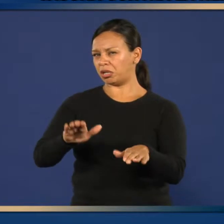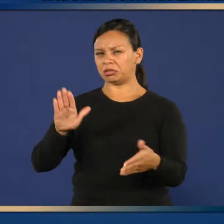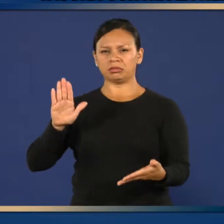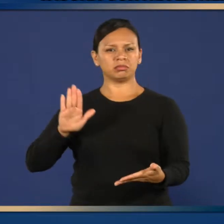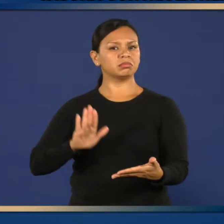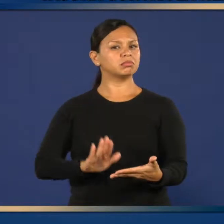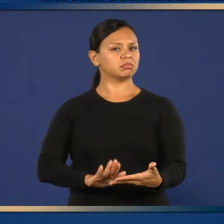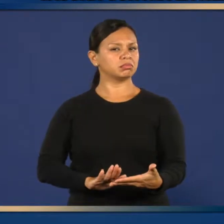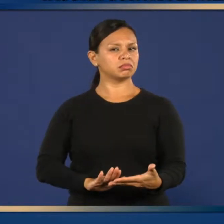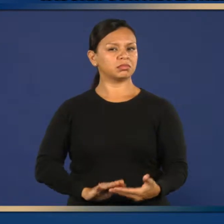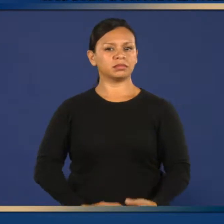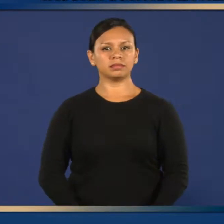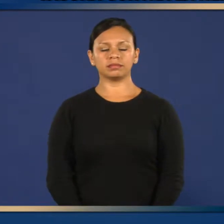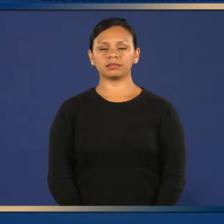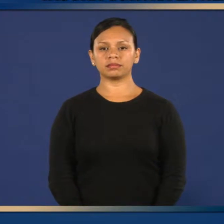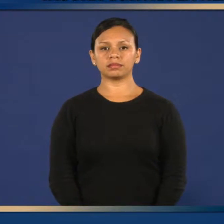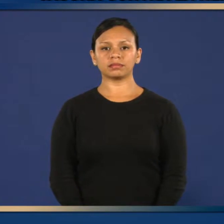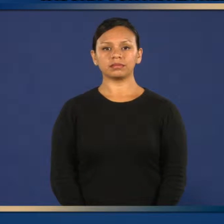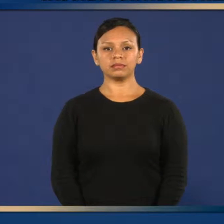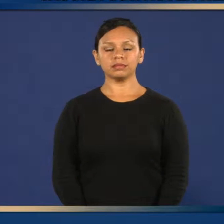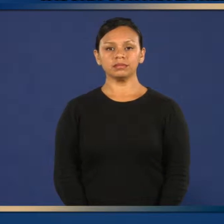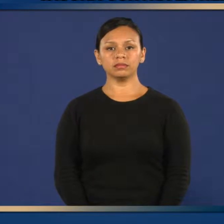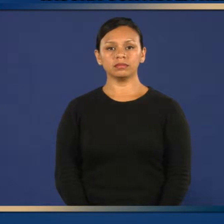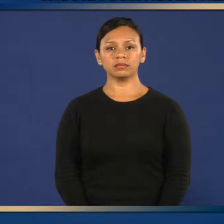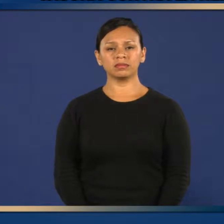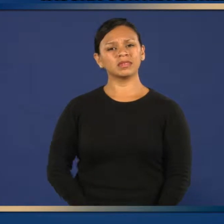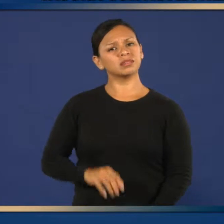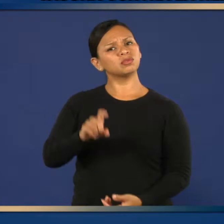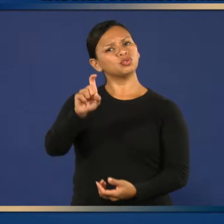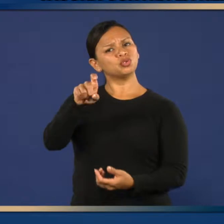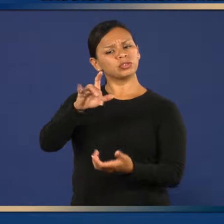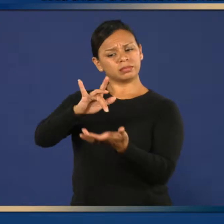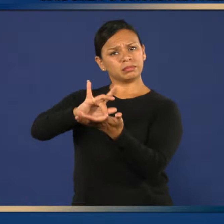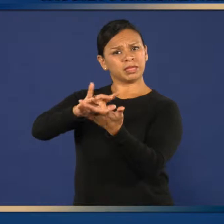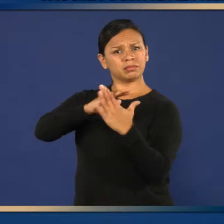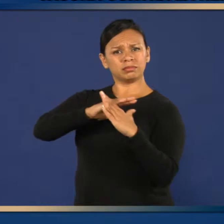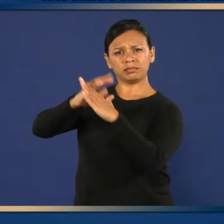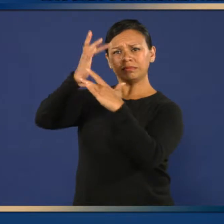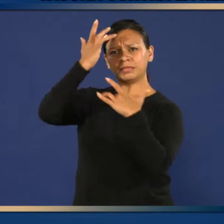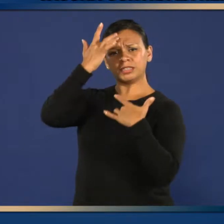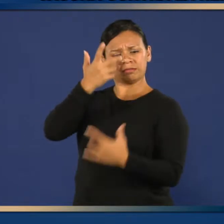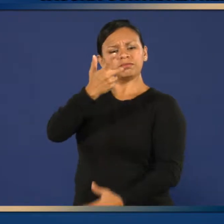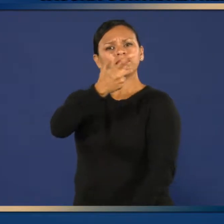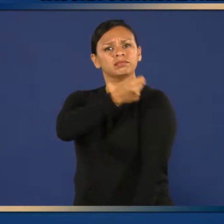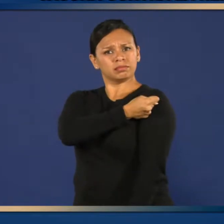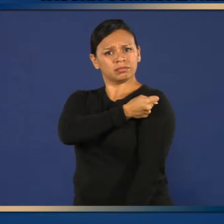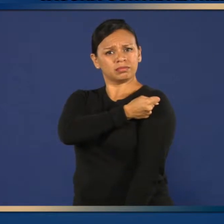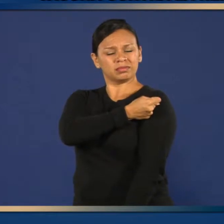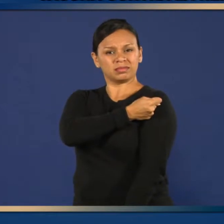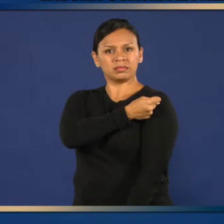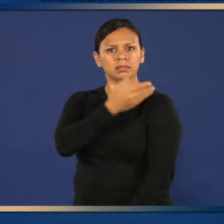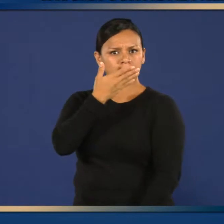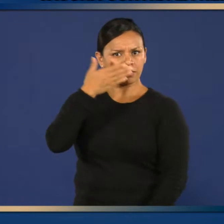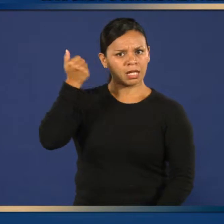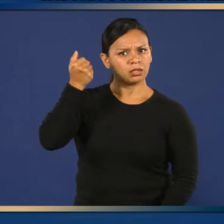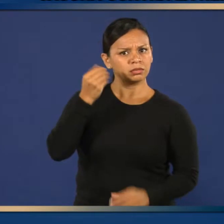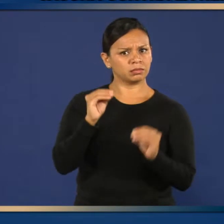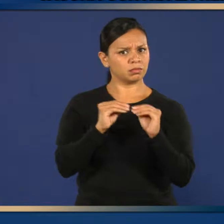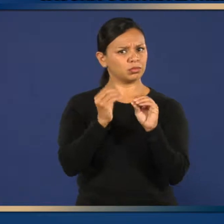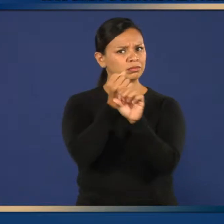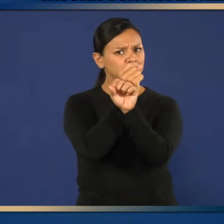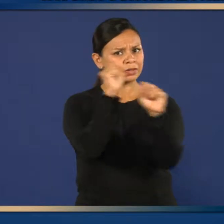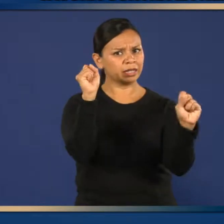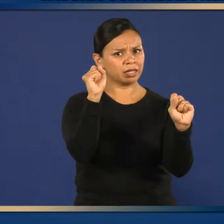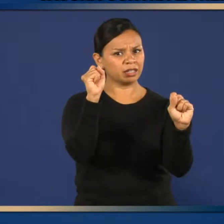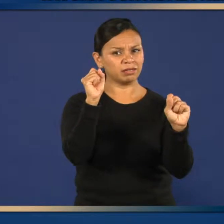es sumamente pequeño vacunarse contra la hepatitis es mucho más seguro